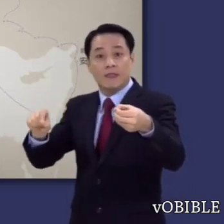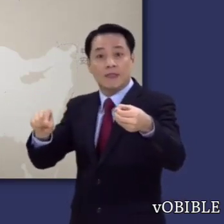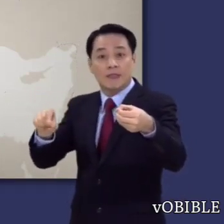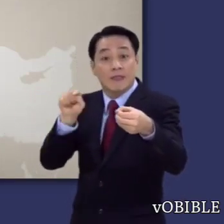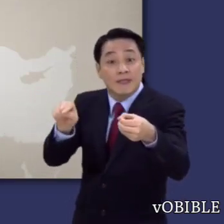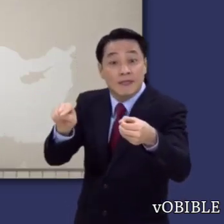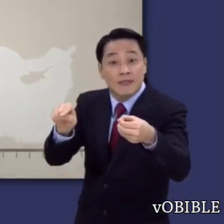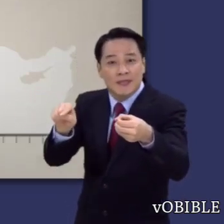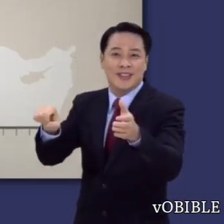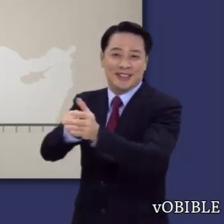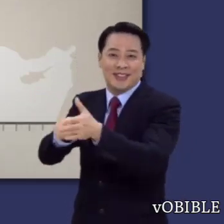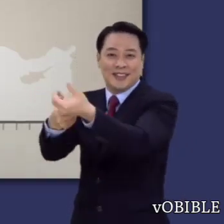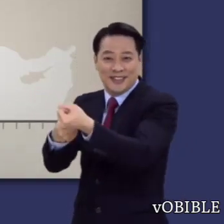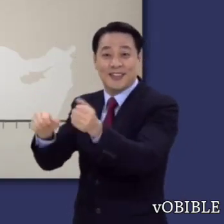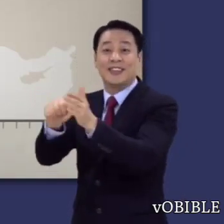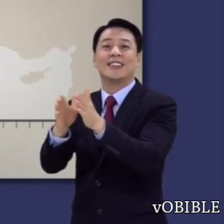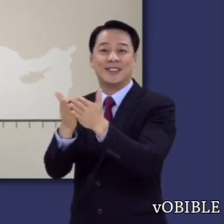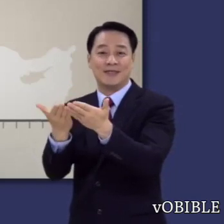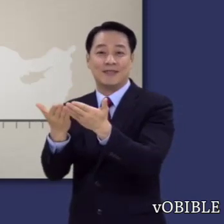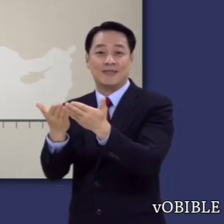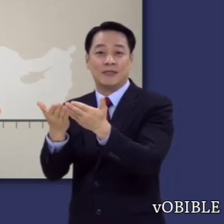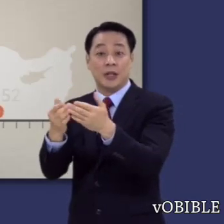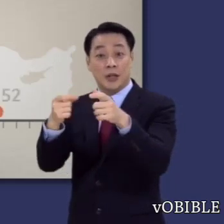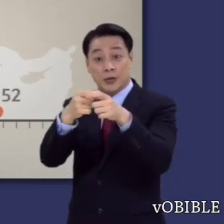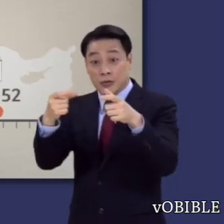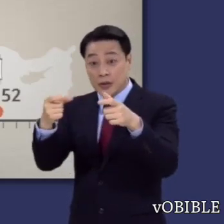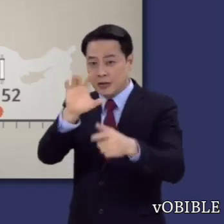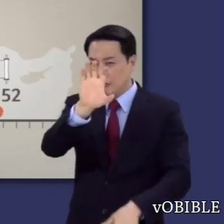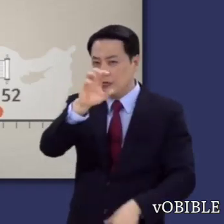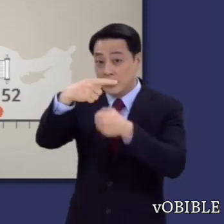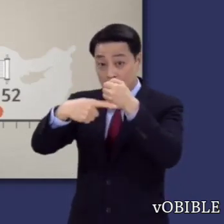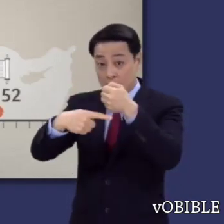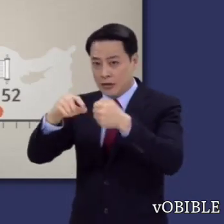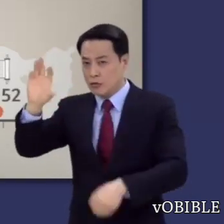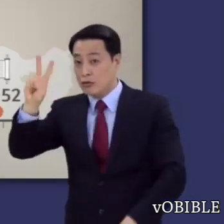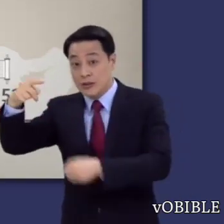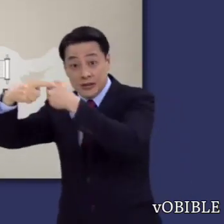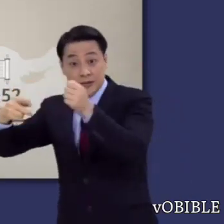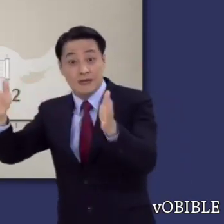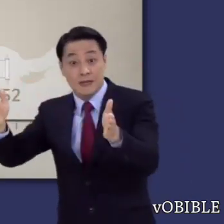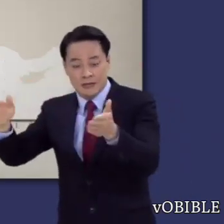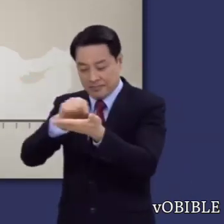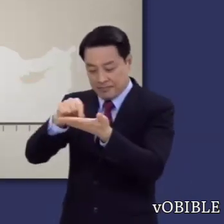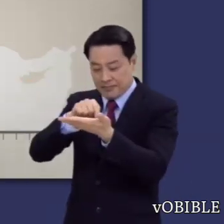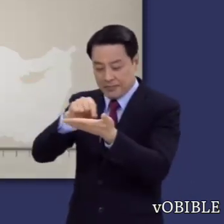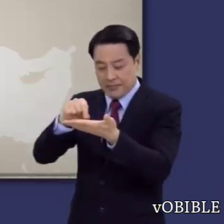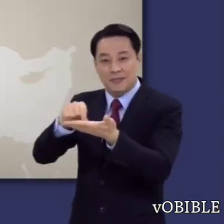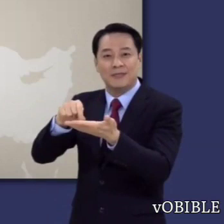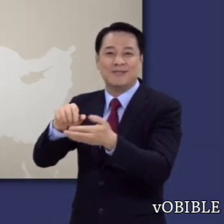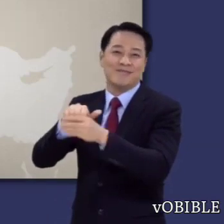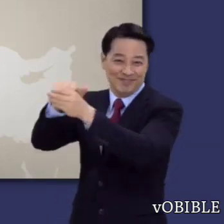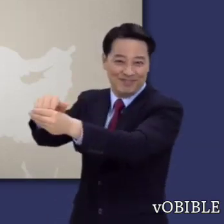写的。保罗在大约公元50到52年间写下这封信。